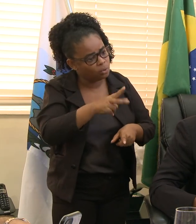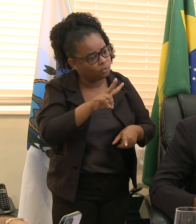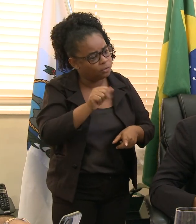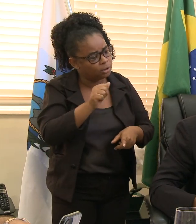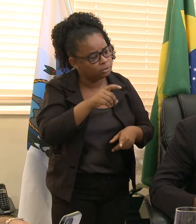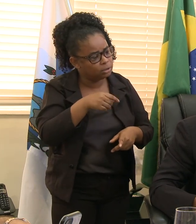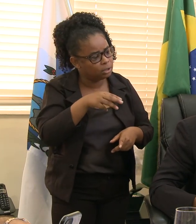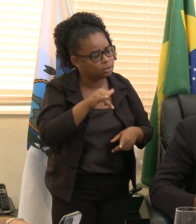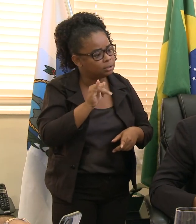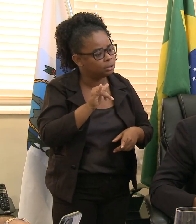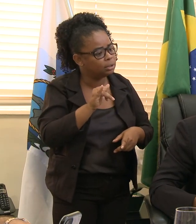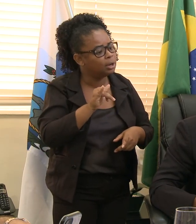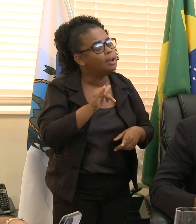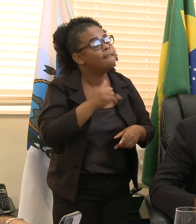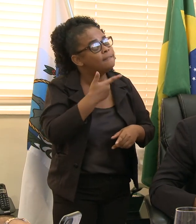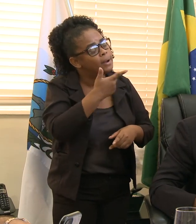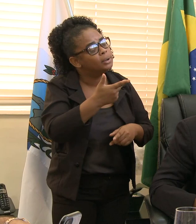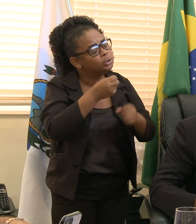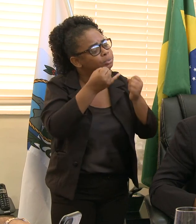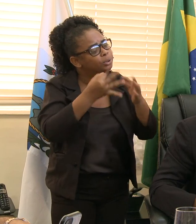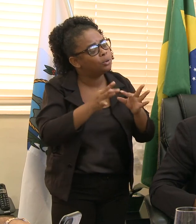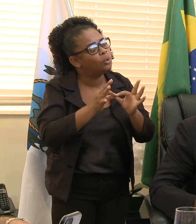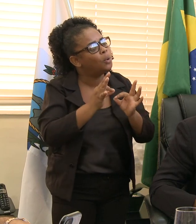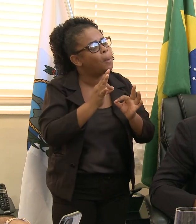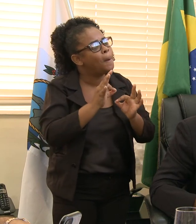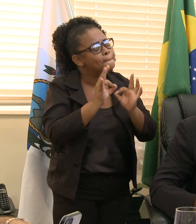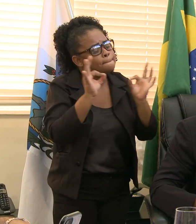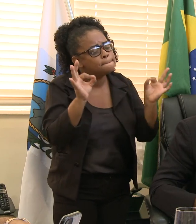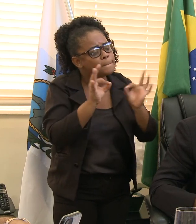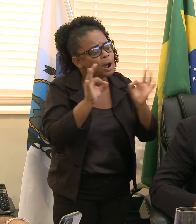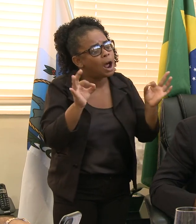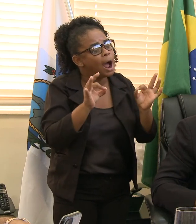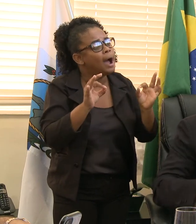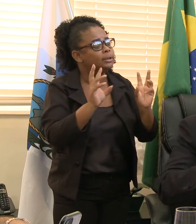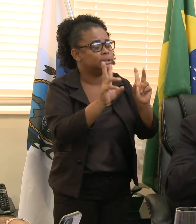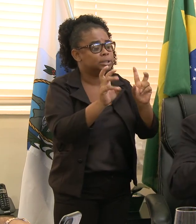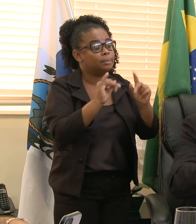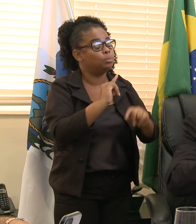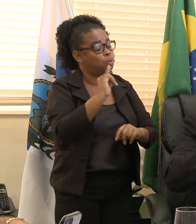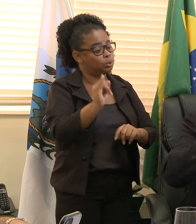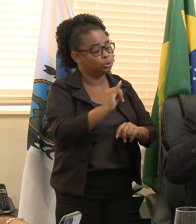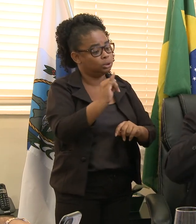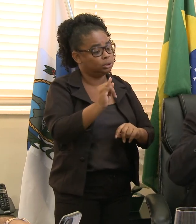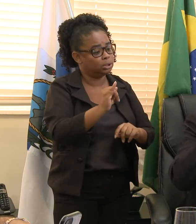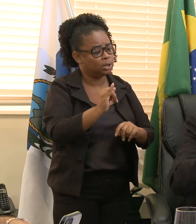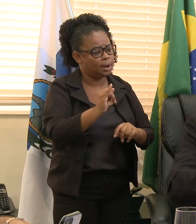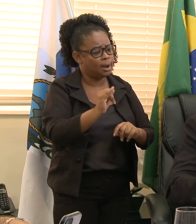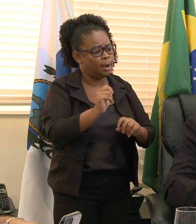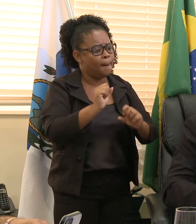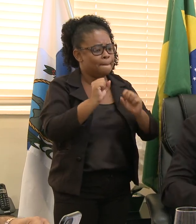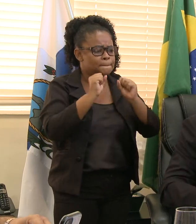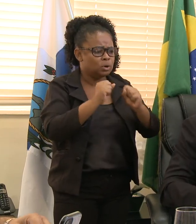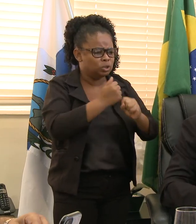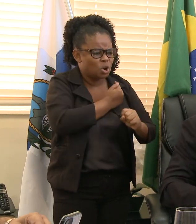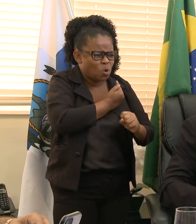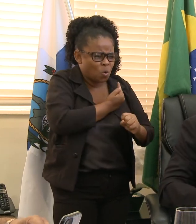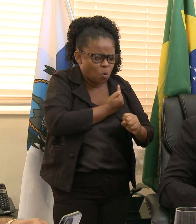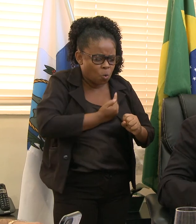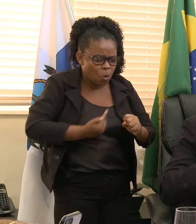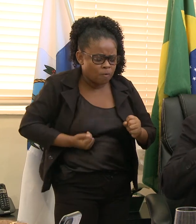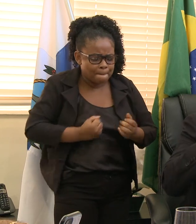Valdeci mencionou ainda há pouco. Essa mensagem é muito importante para que nós possamos dar mais governabilidade